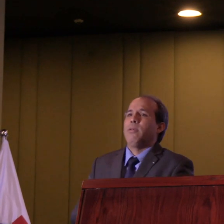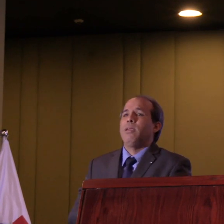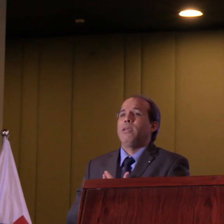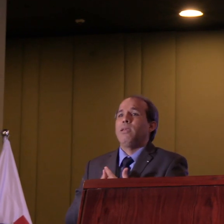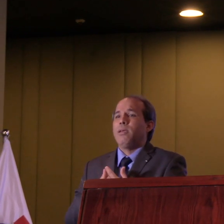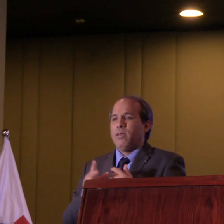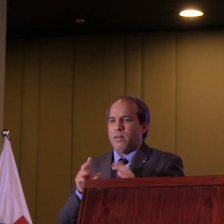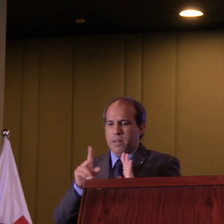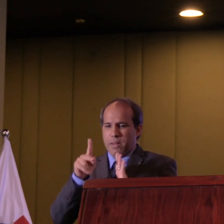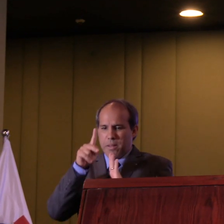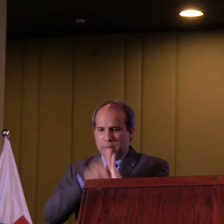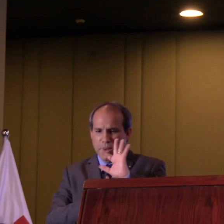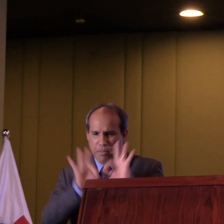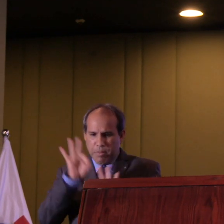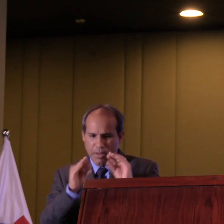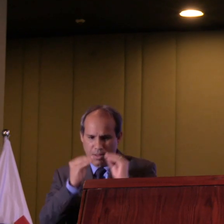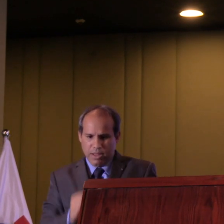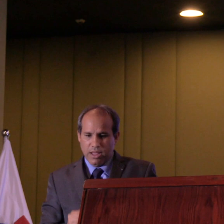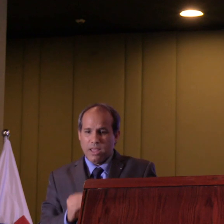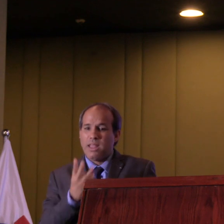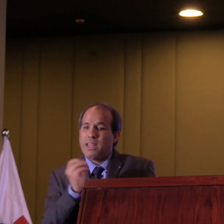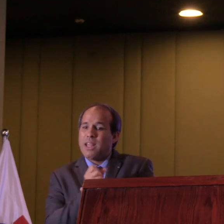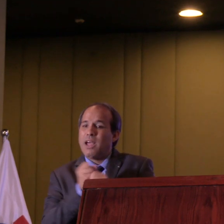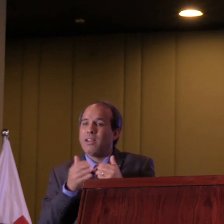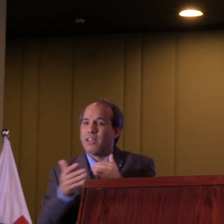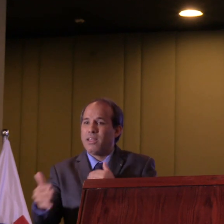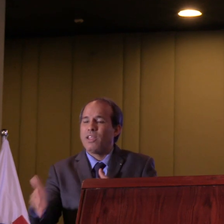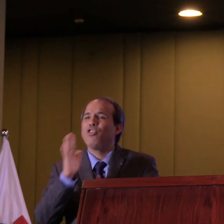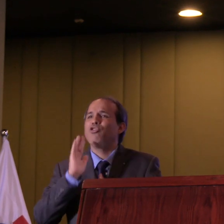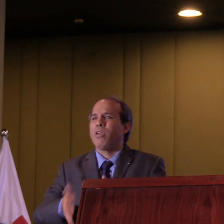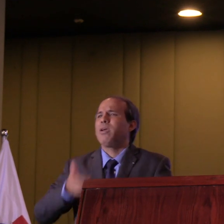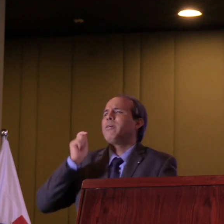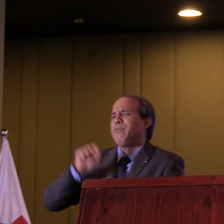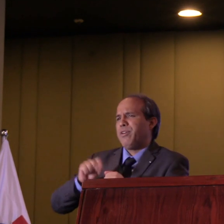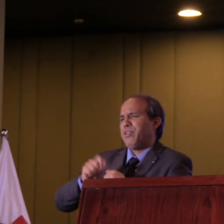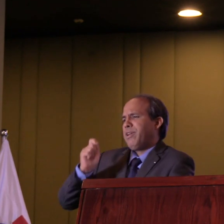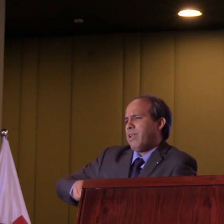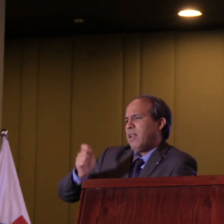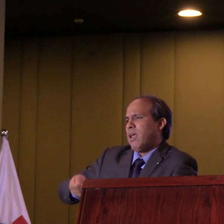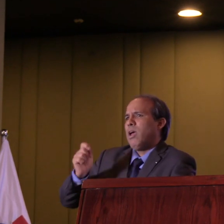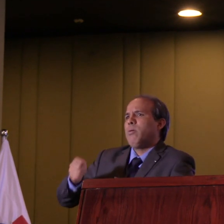planejamento decenal e de 30 anos, realizamos nossos leilões de geração e transmissão de